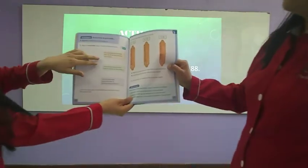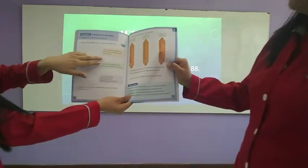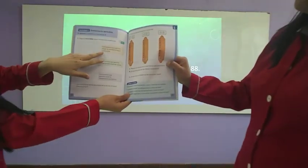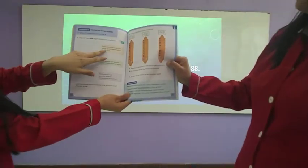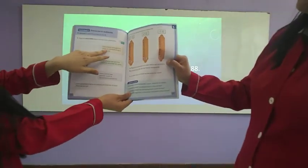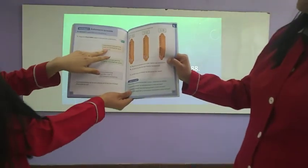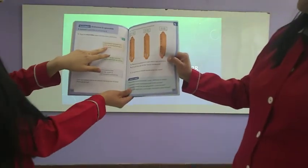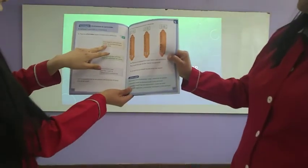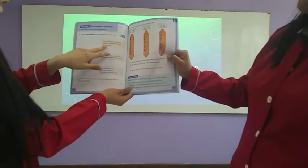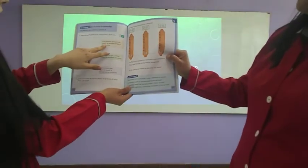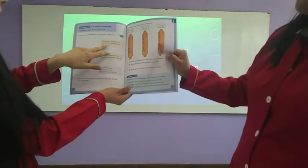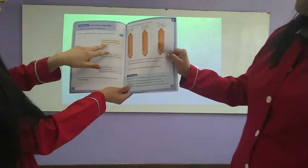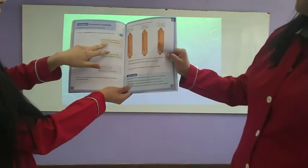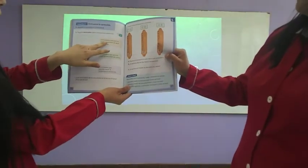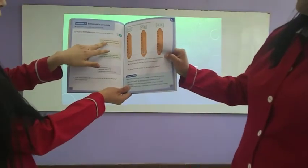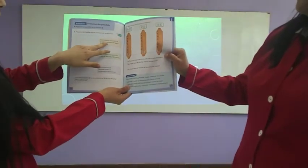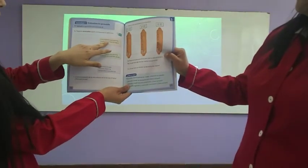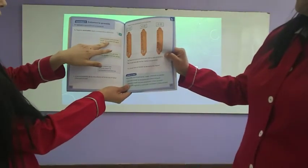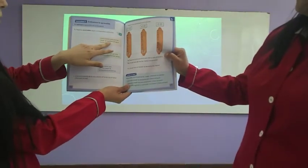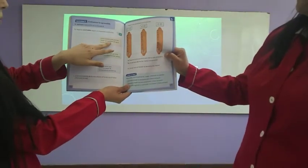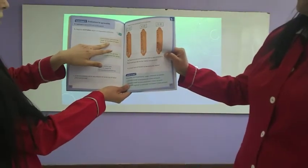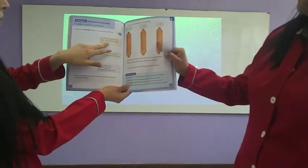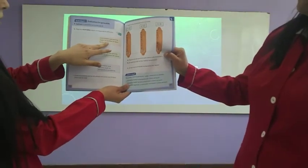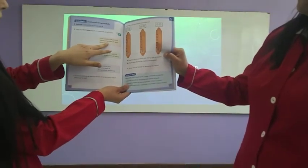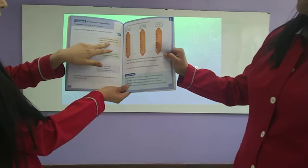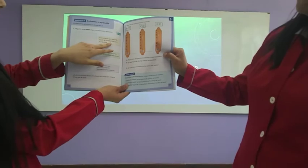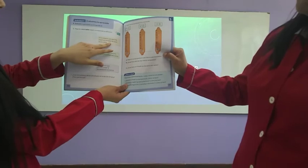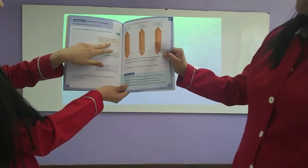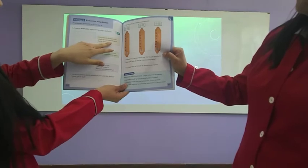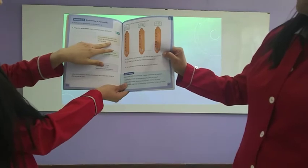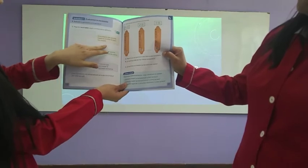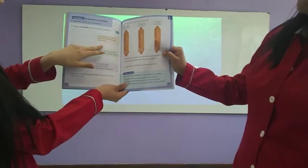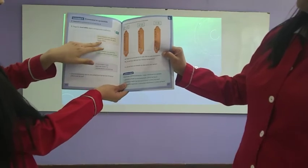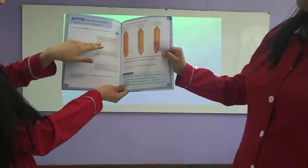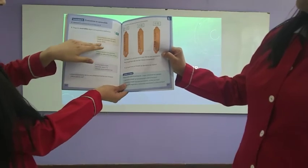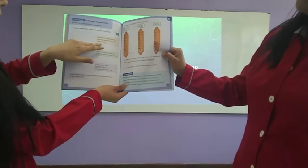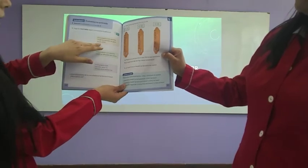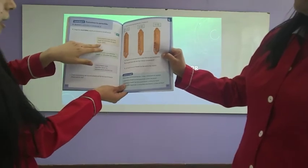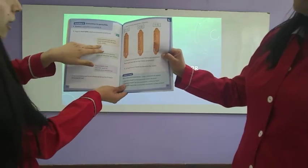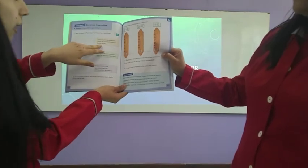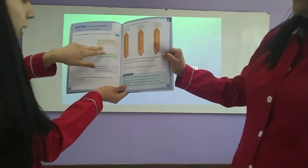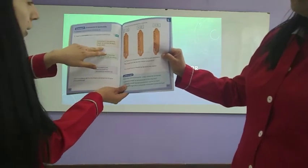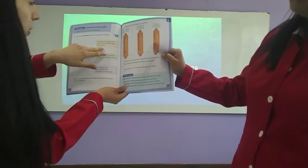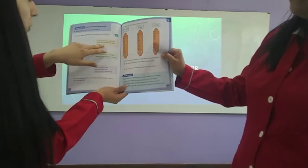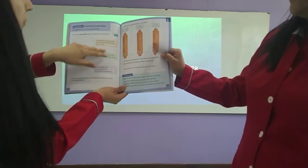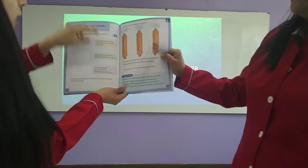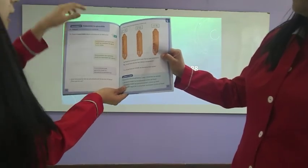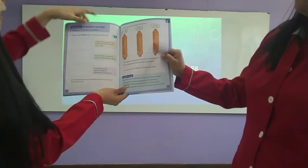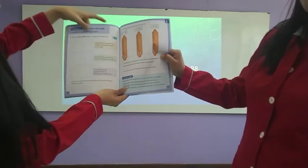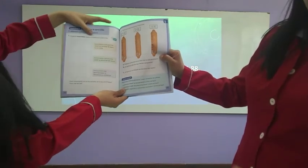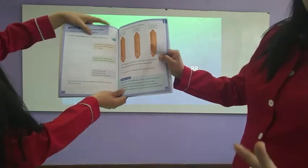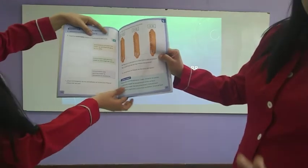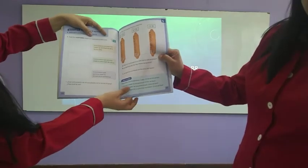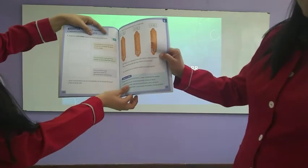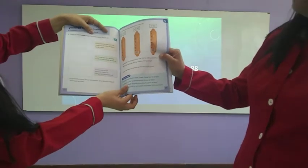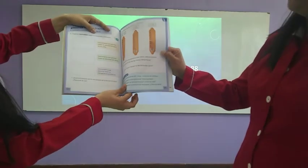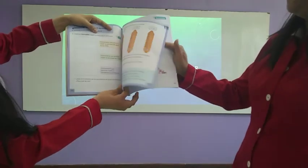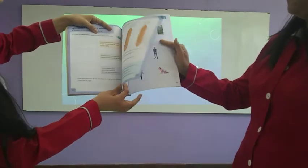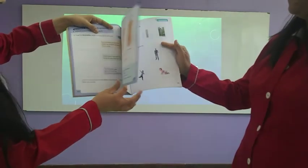primera definición dice, instrumento que permite medir la cantidad de agua de lluvia caída. Fácil. Entonces tenemos